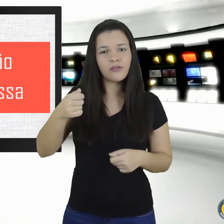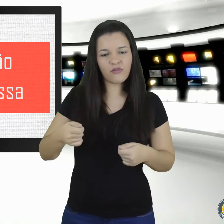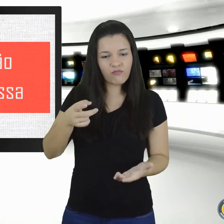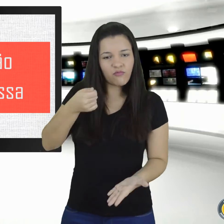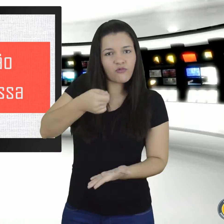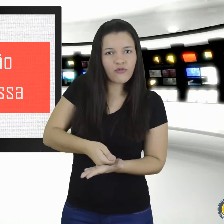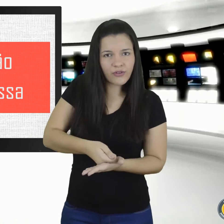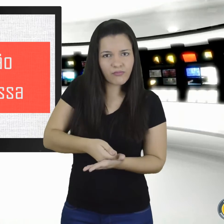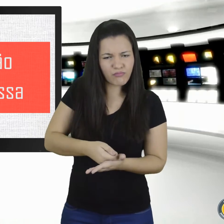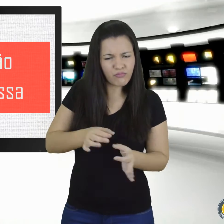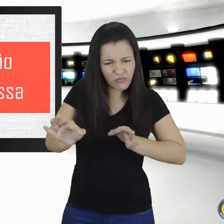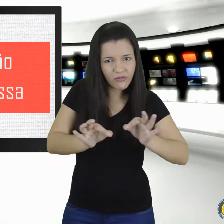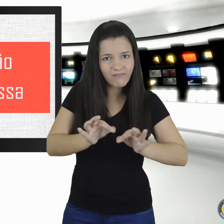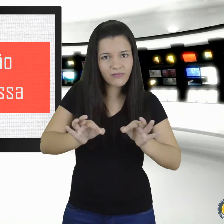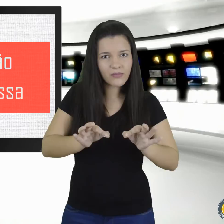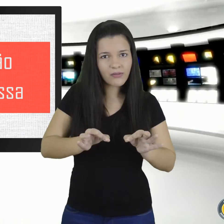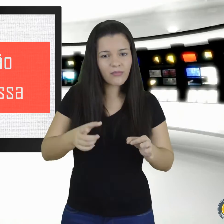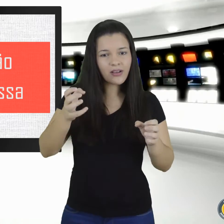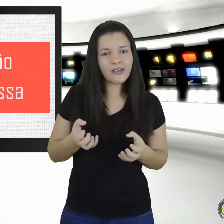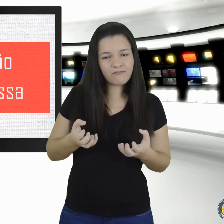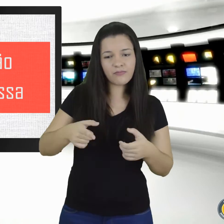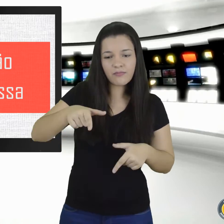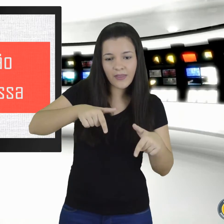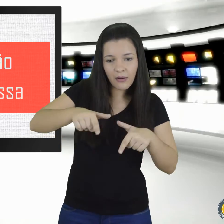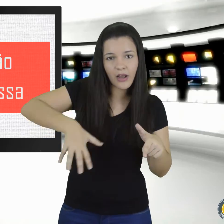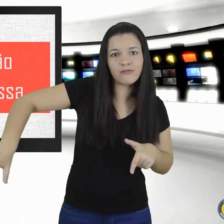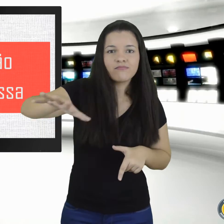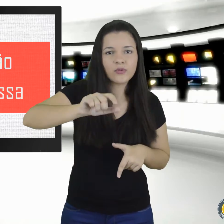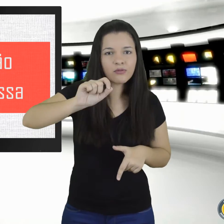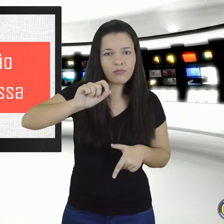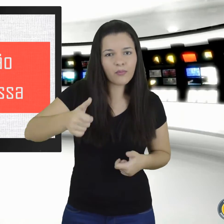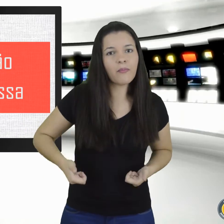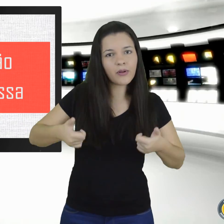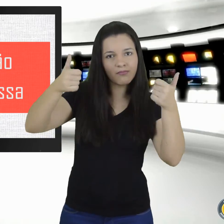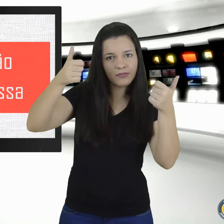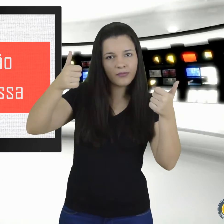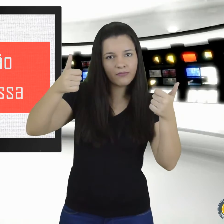não comprometer a qualidade e o cumprimento de nossos serviços, finaliza.